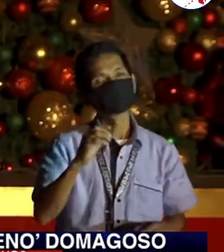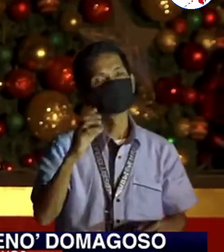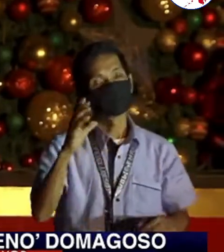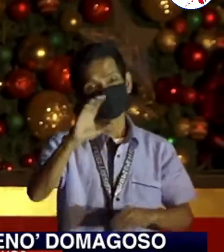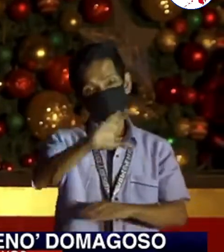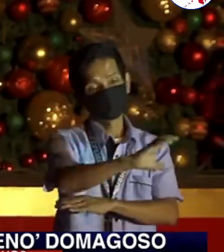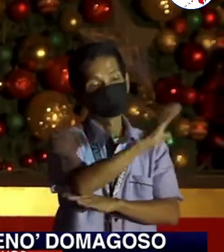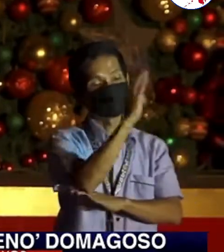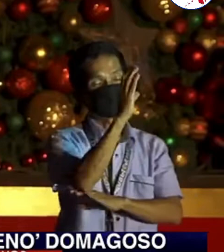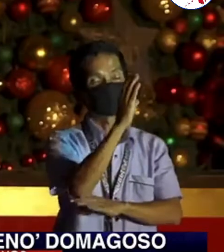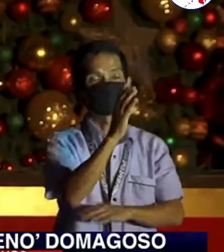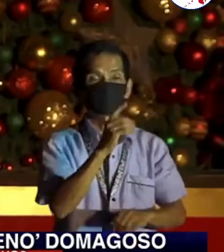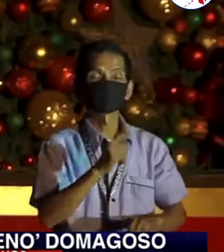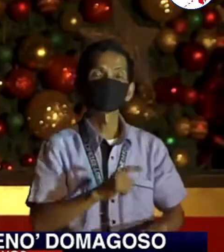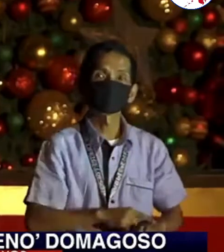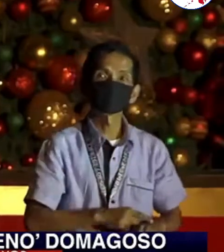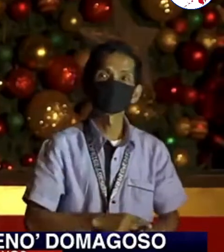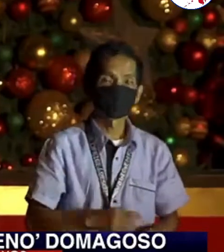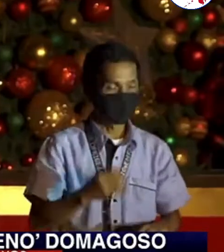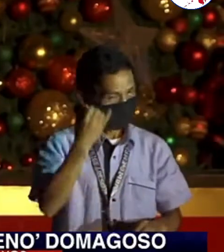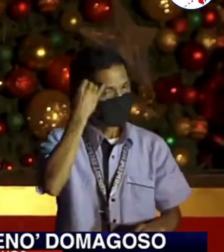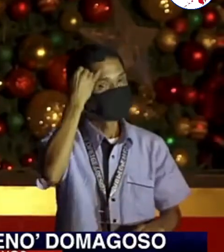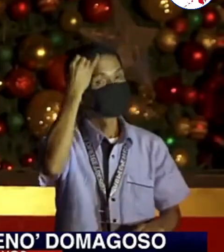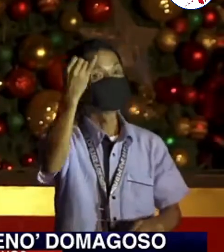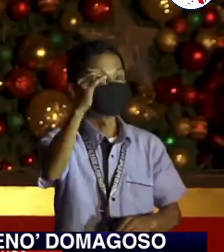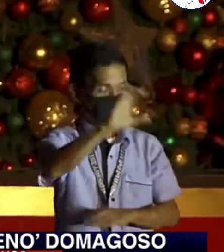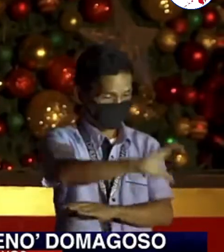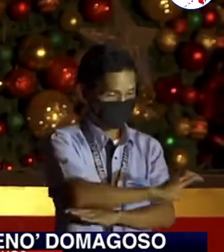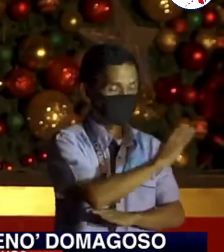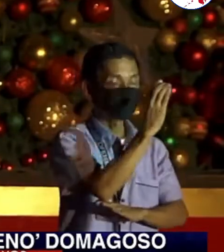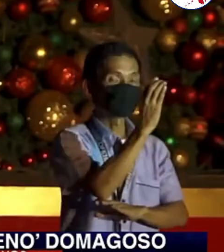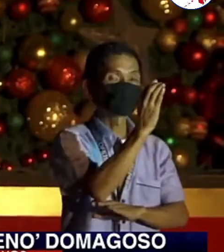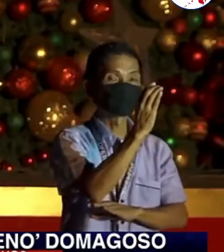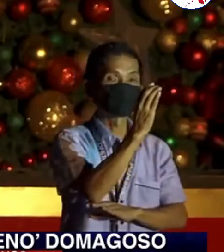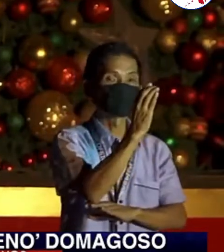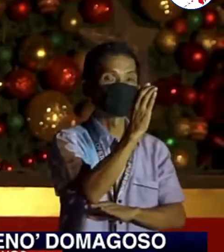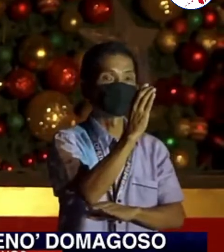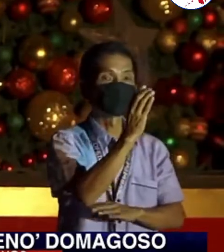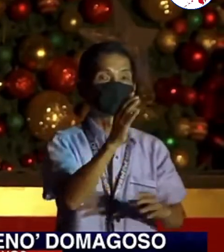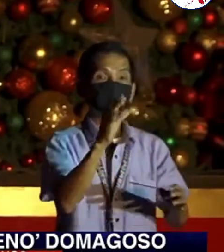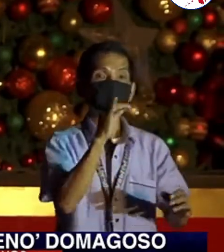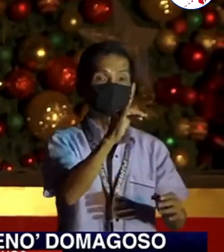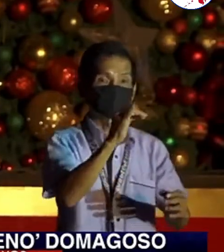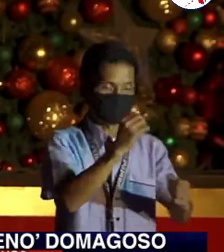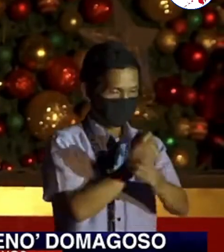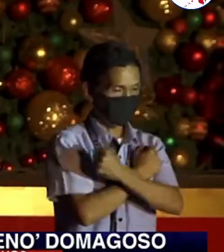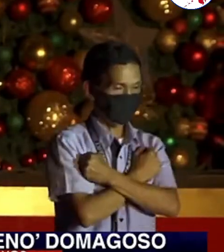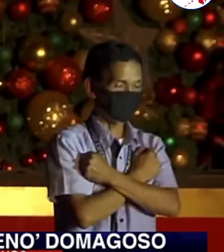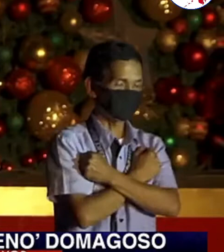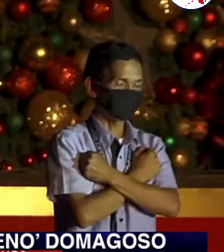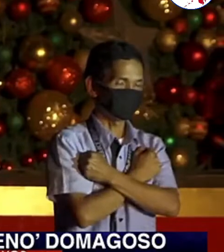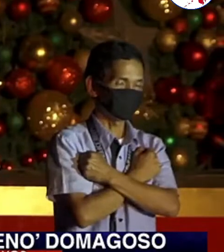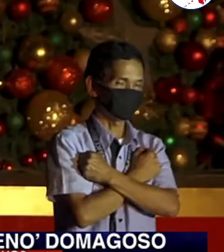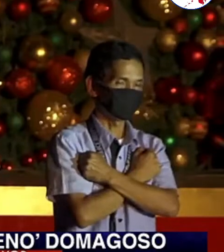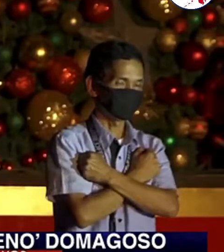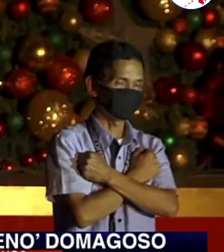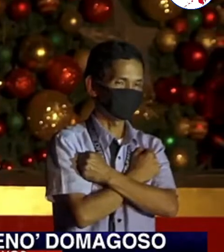Pasko. Ang diwa ng Pasko ay pagmamahalan,